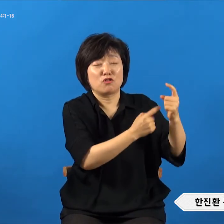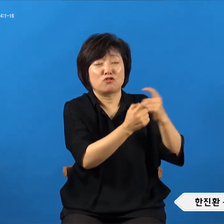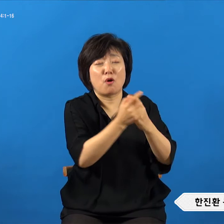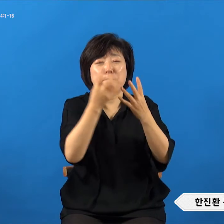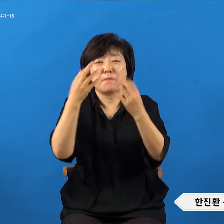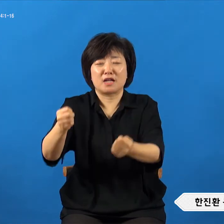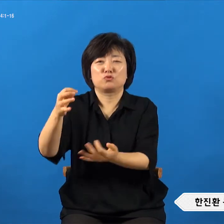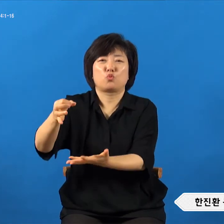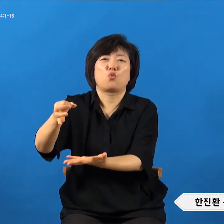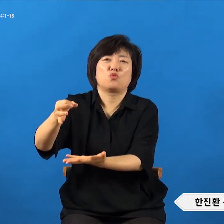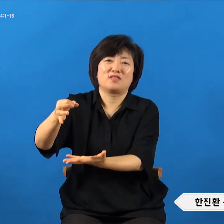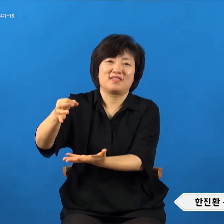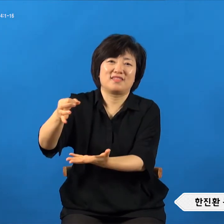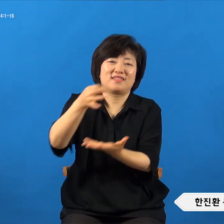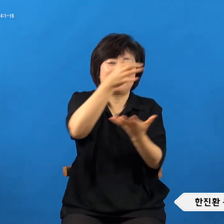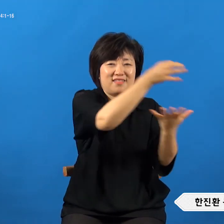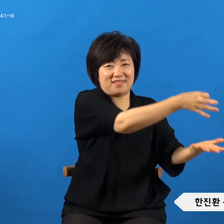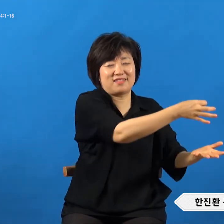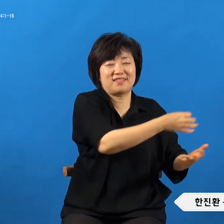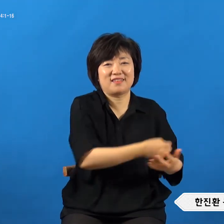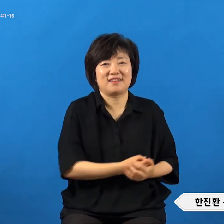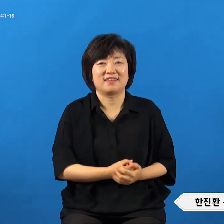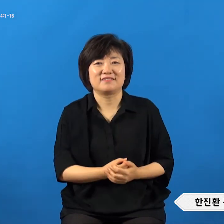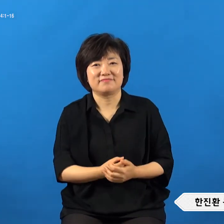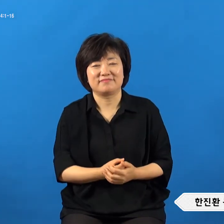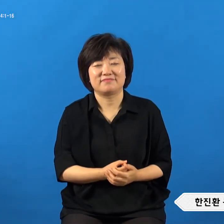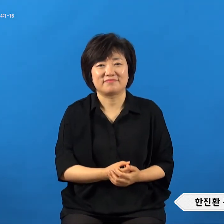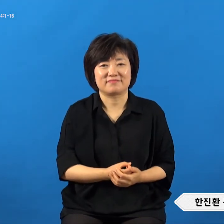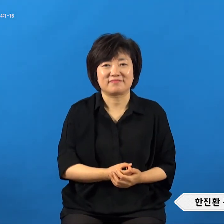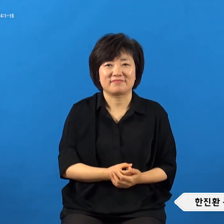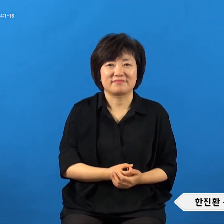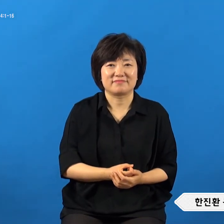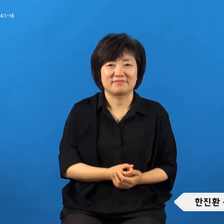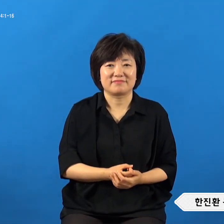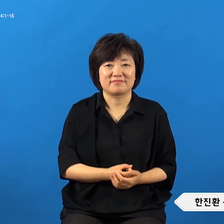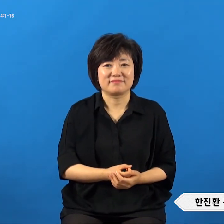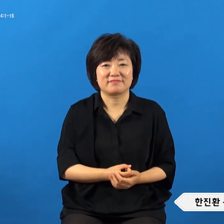훨씬 많은 금액이 나왔다고 합니다.